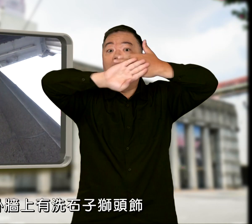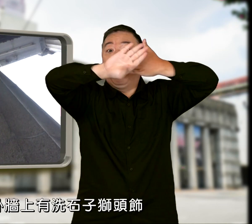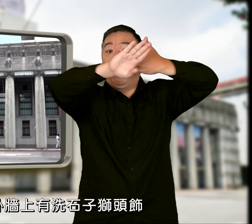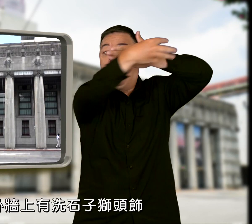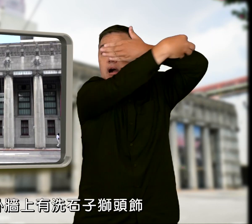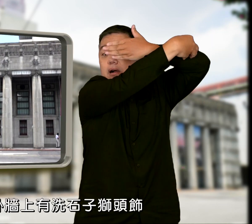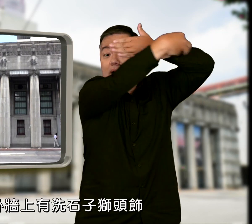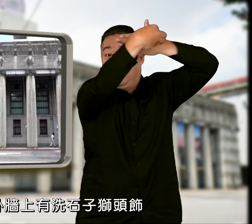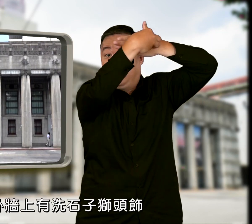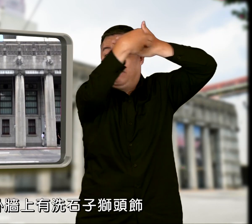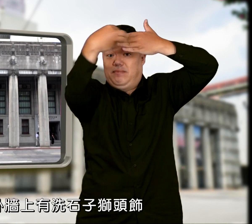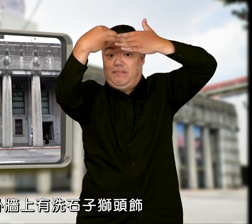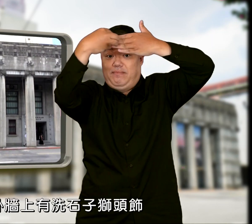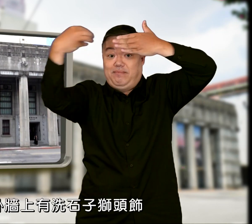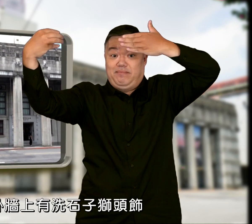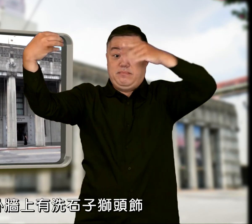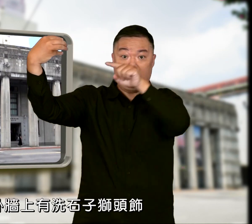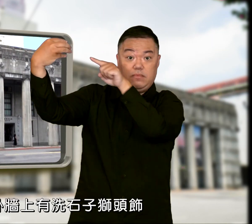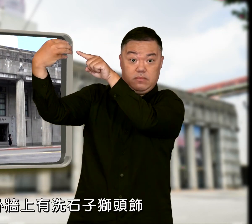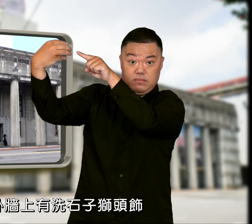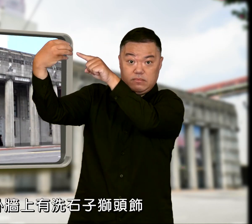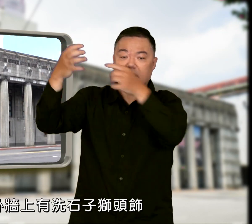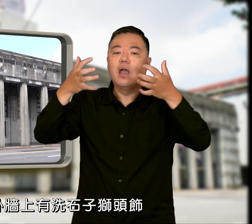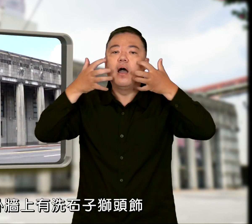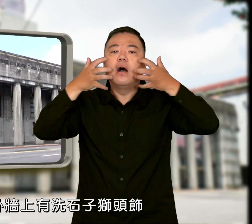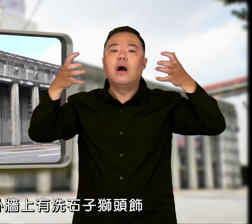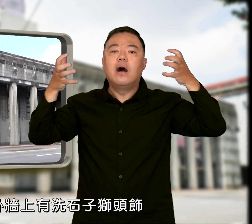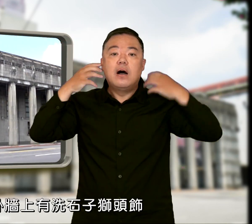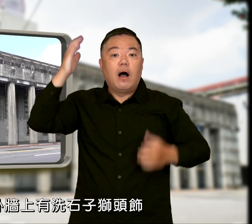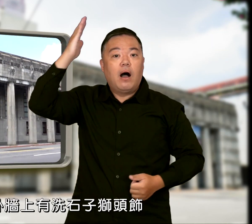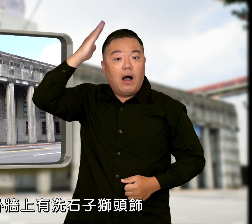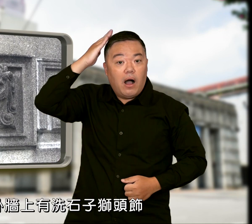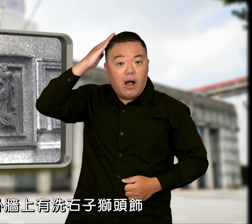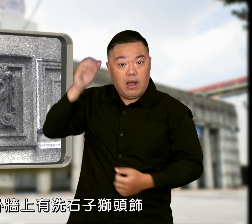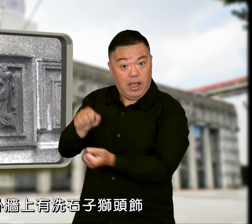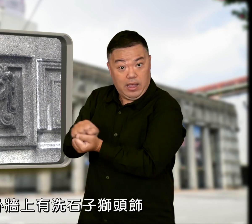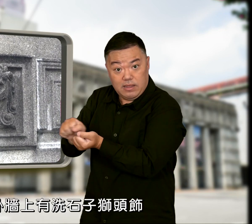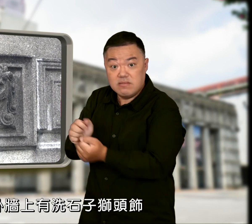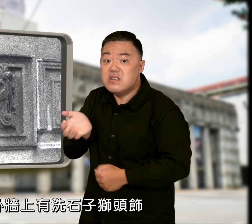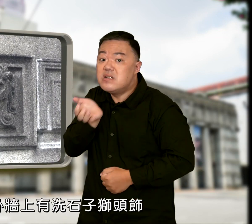建筑外墙上有洗石子狮头式，